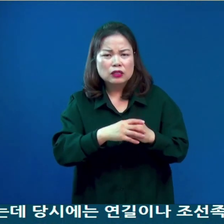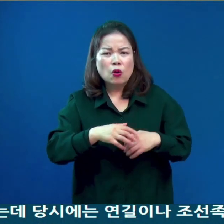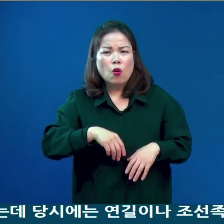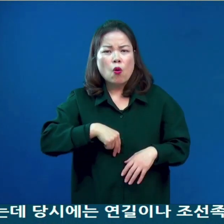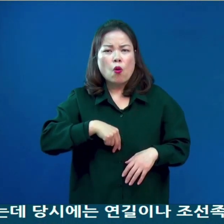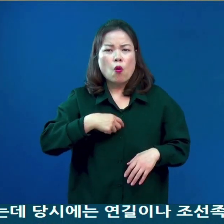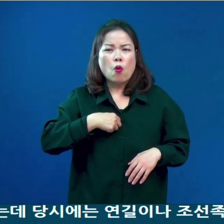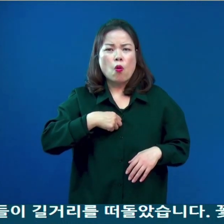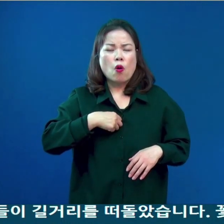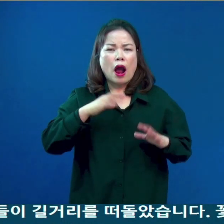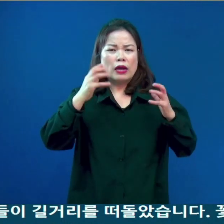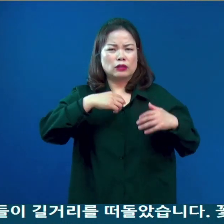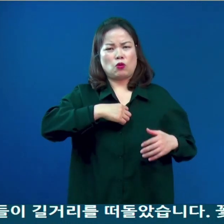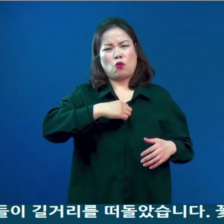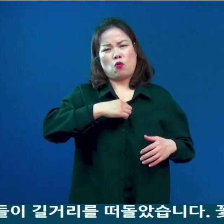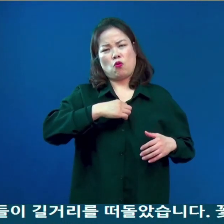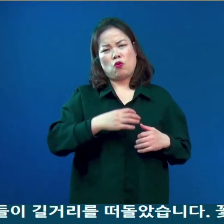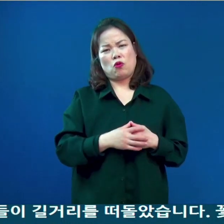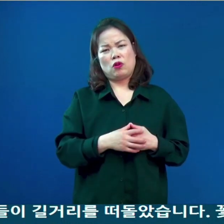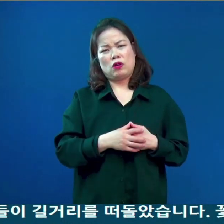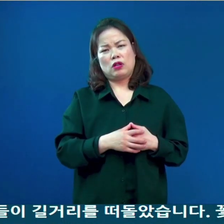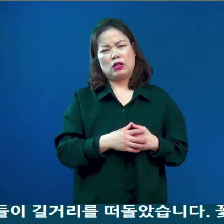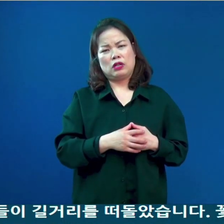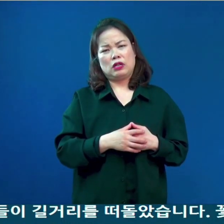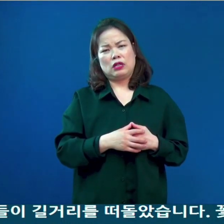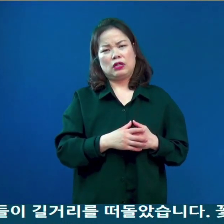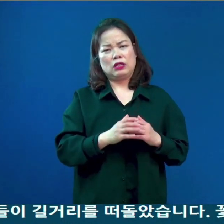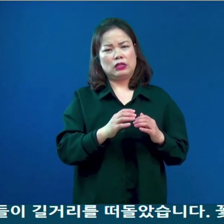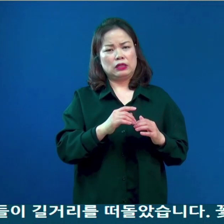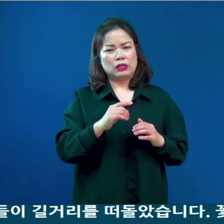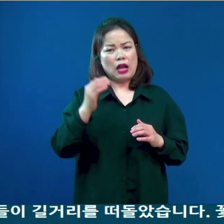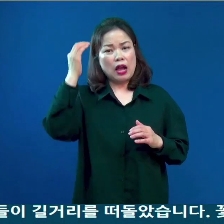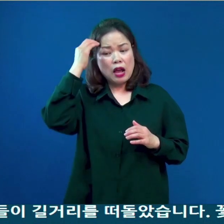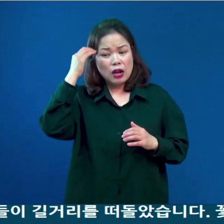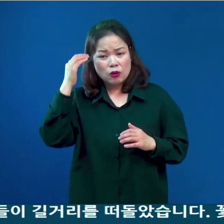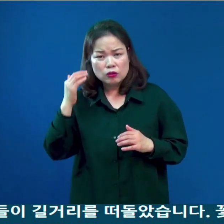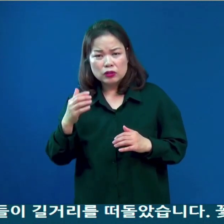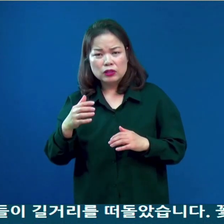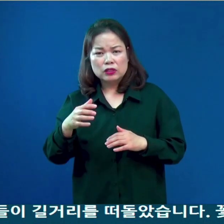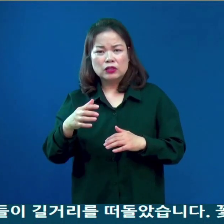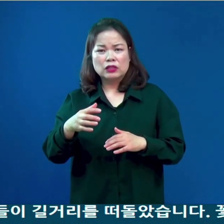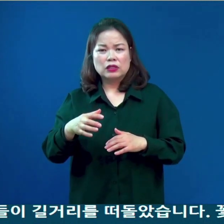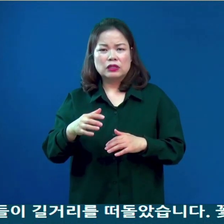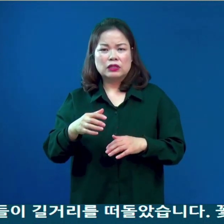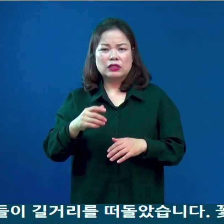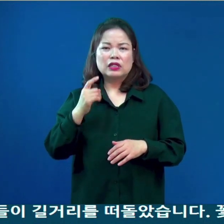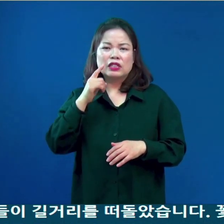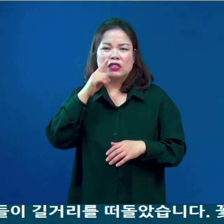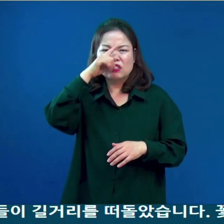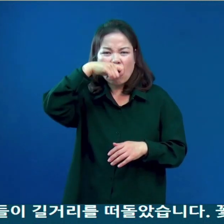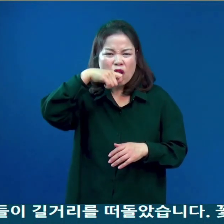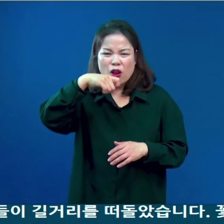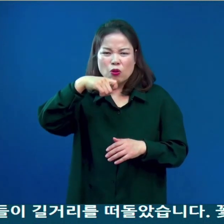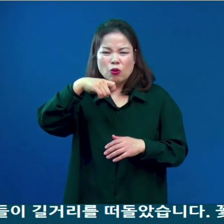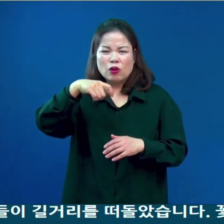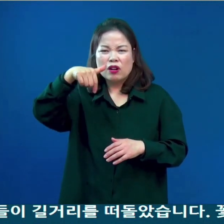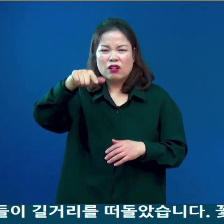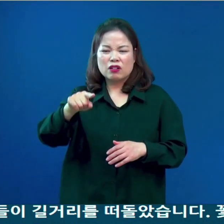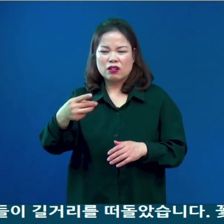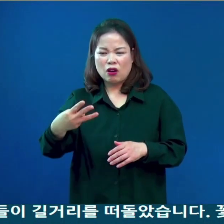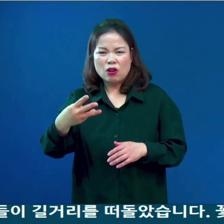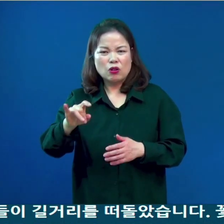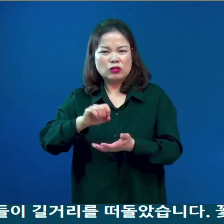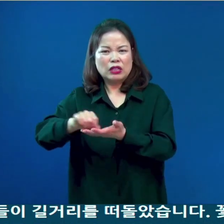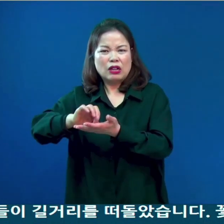옷을 정말 세상에서 우리 남한에서는 걸레도 쓰지 않는 그 옷을 입고 있어요. 그 옷을